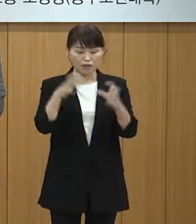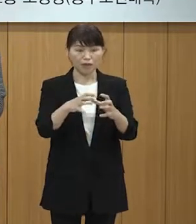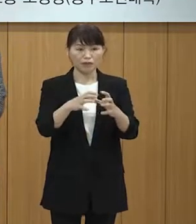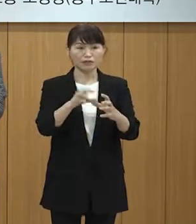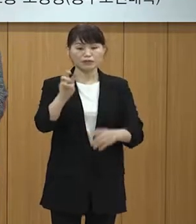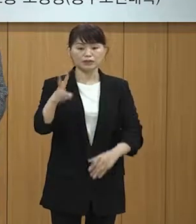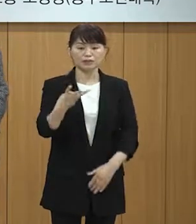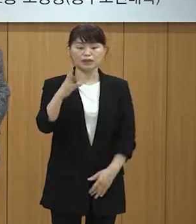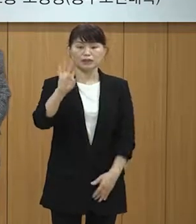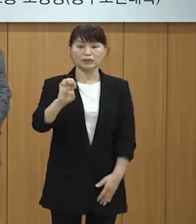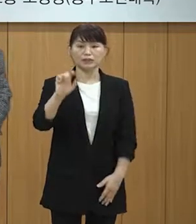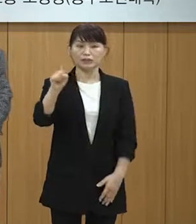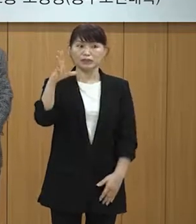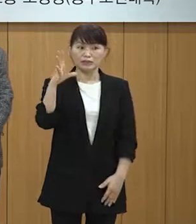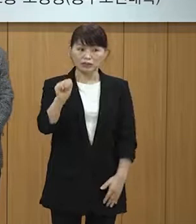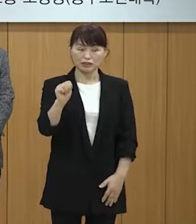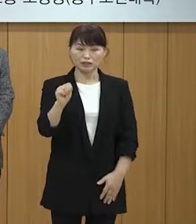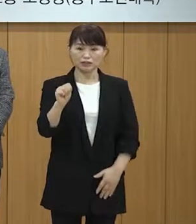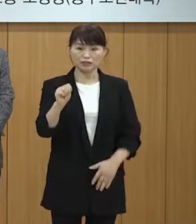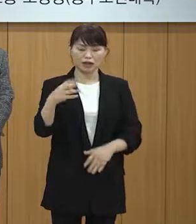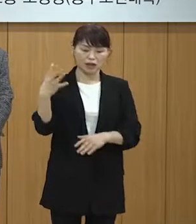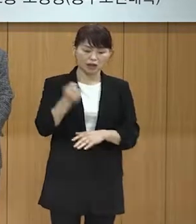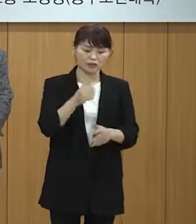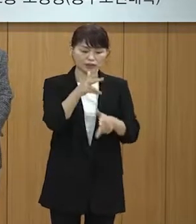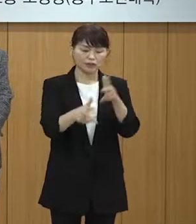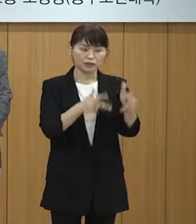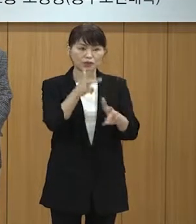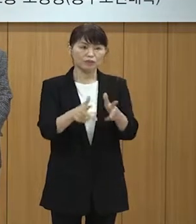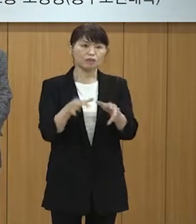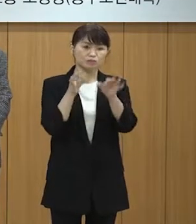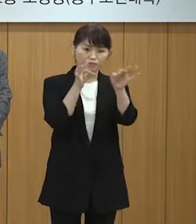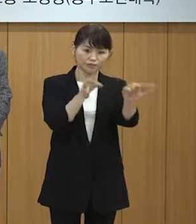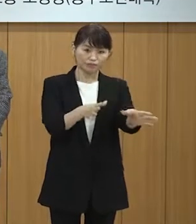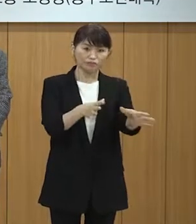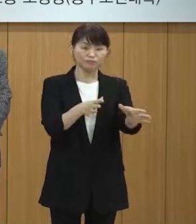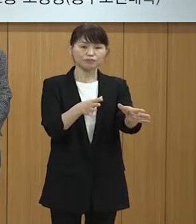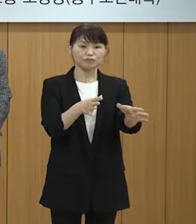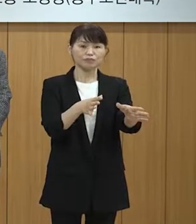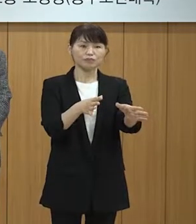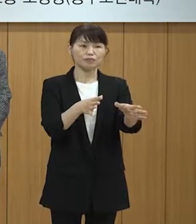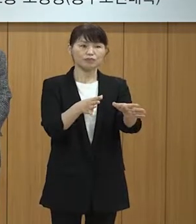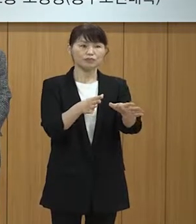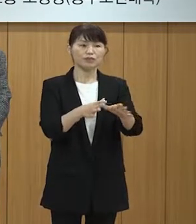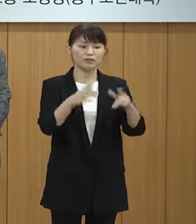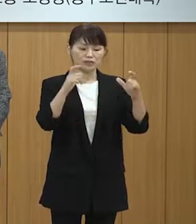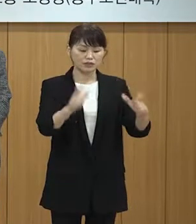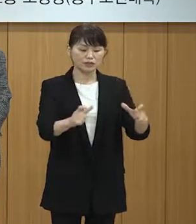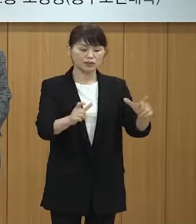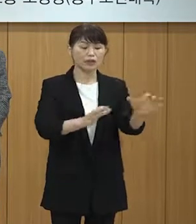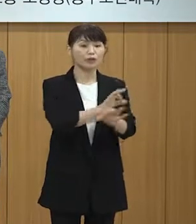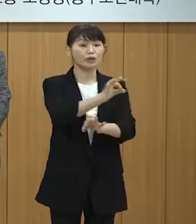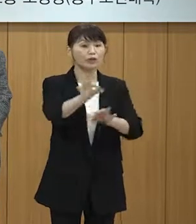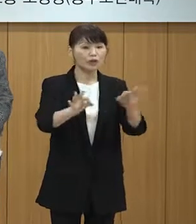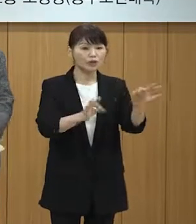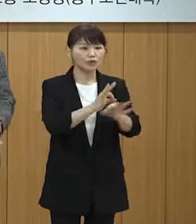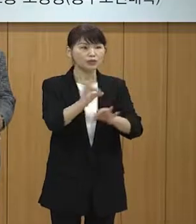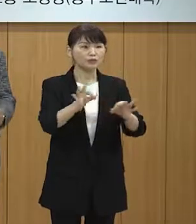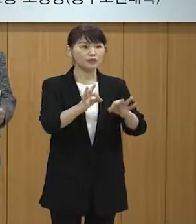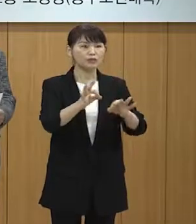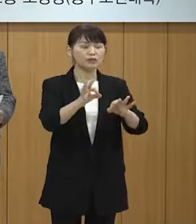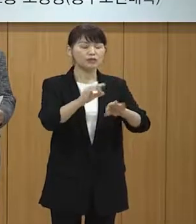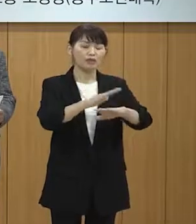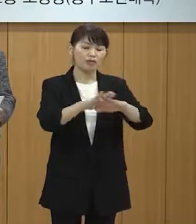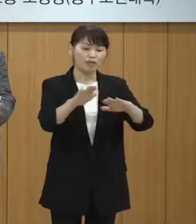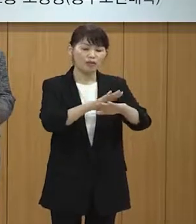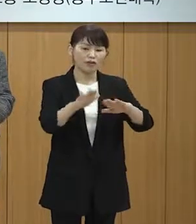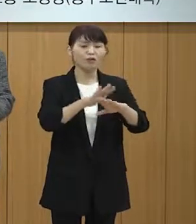341억 원을 군 자체 투자 사업비로 투입하여 지역경제 활성화와 민생 안정을